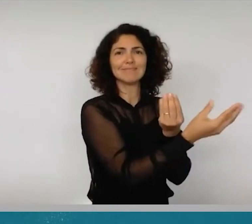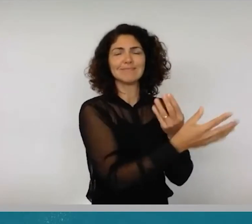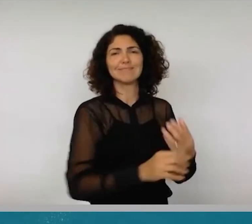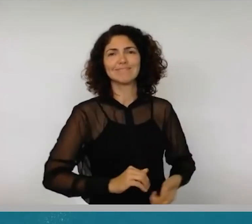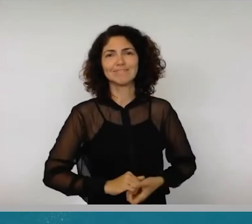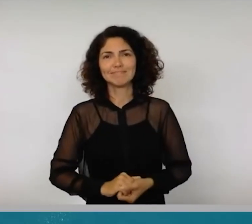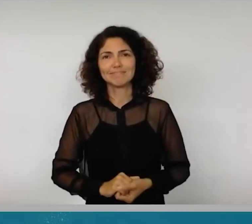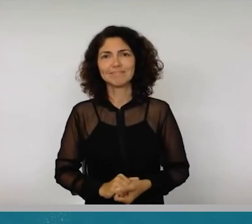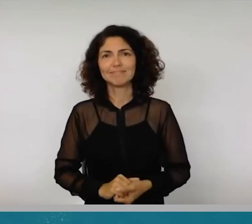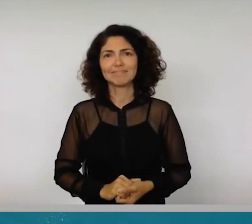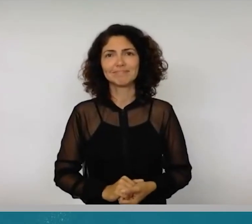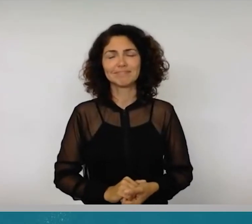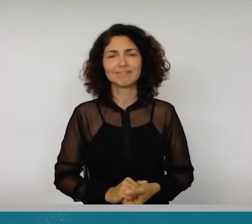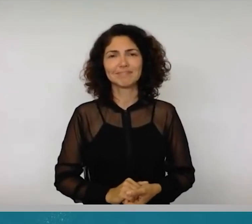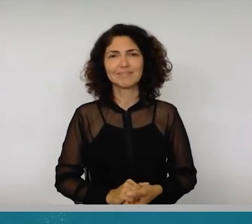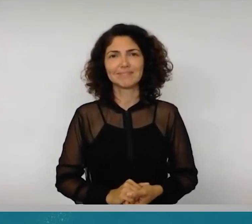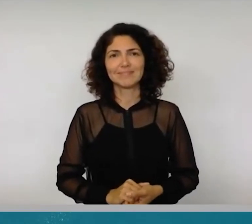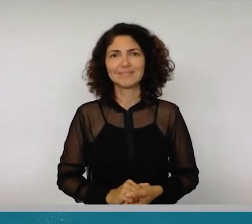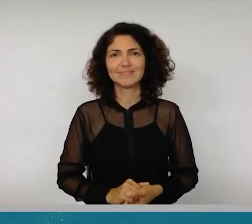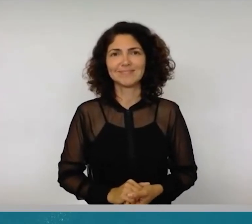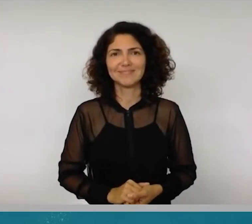que ninguém queria comprar.